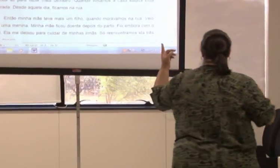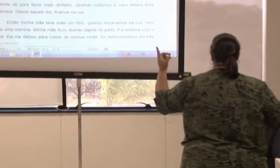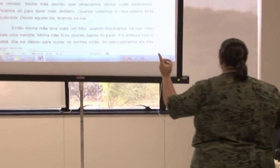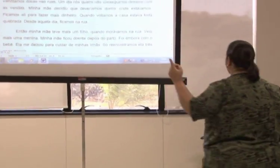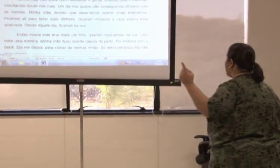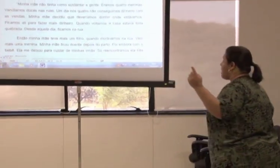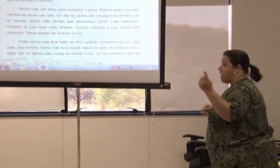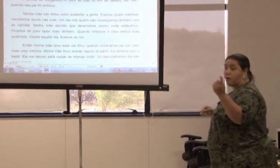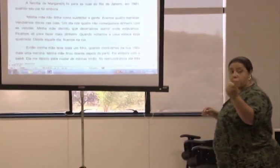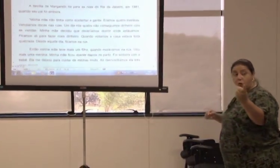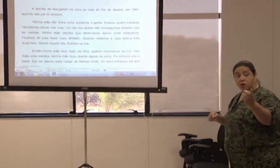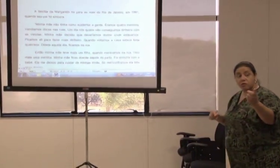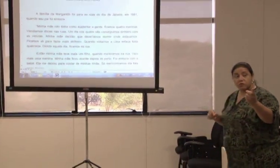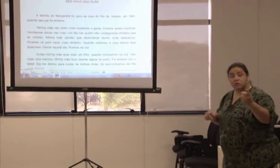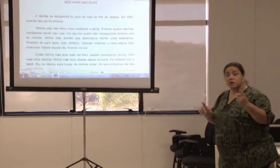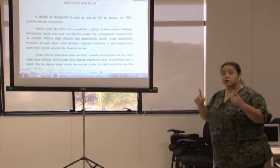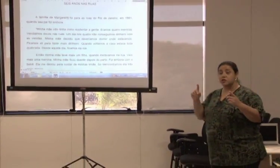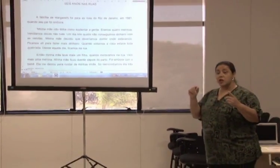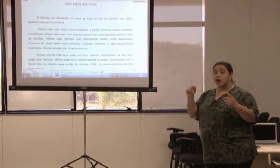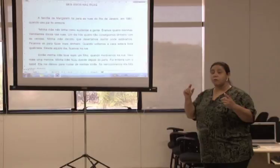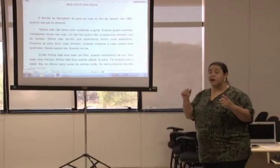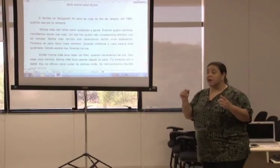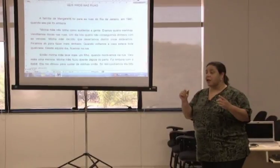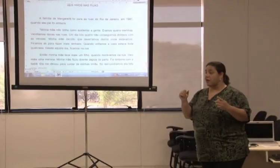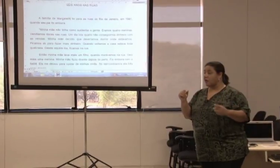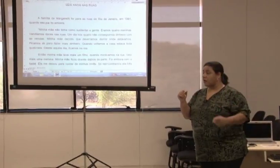Posso ser apoio, dinheiro para quem?